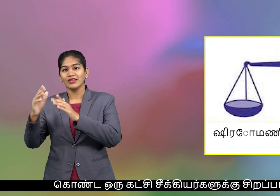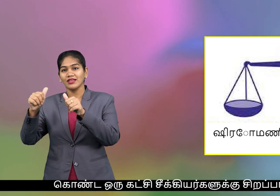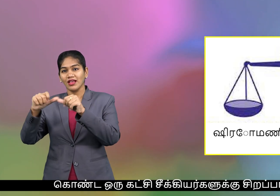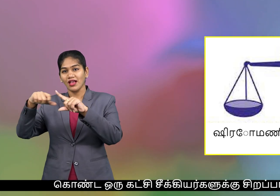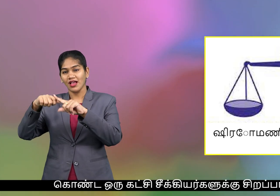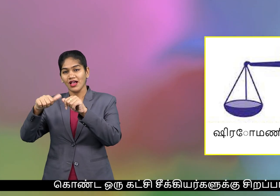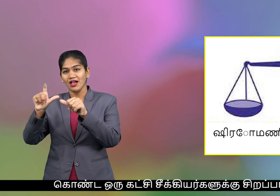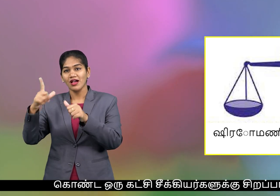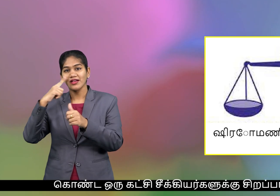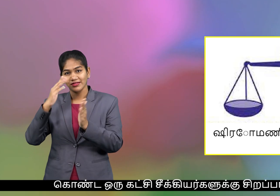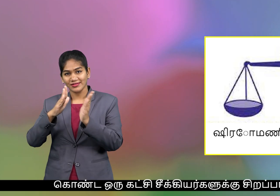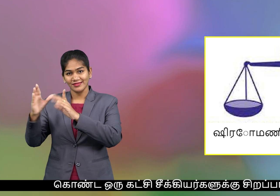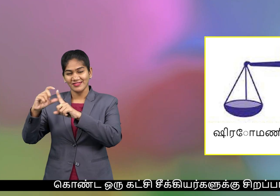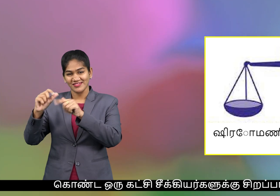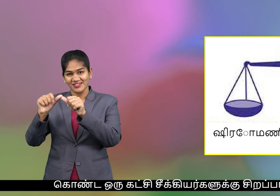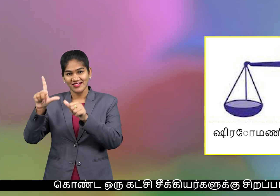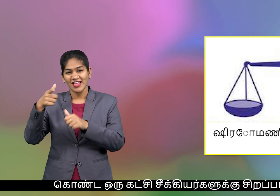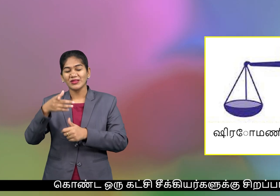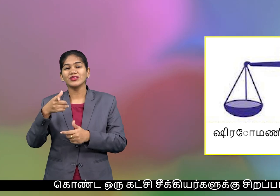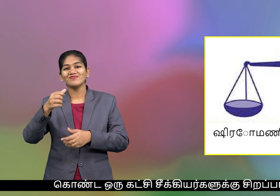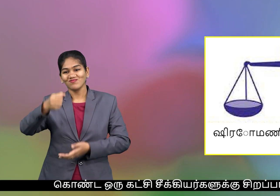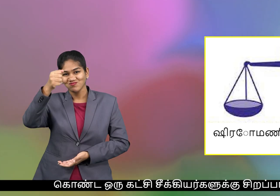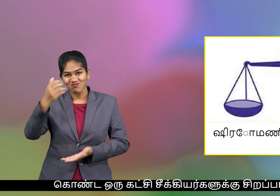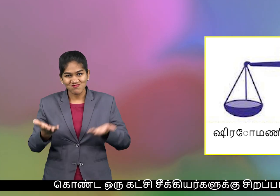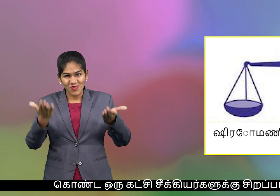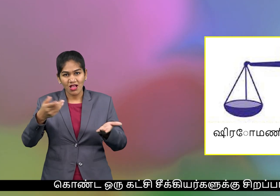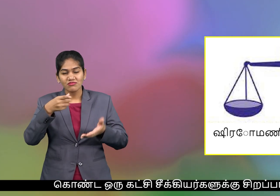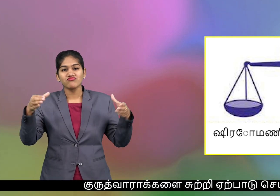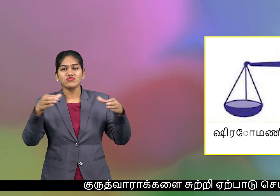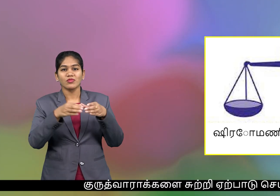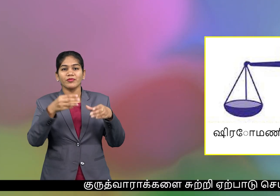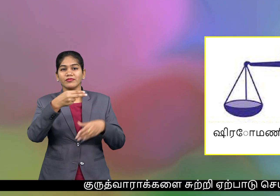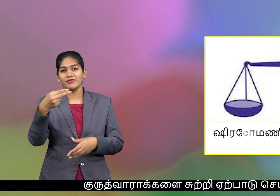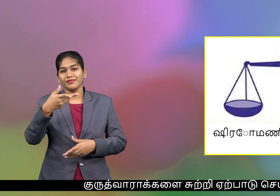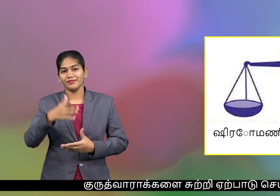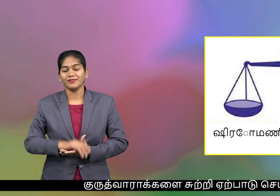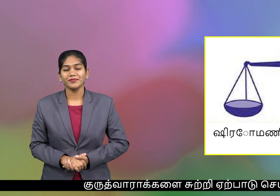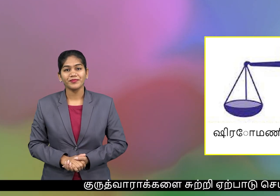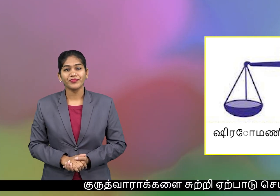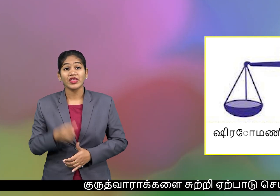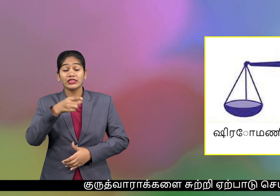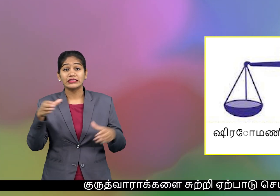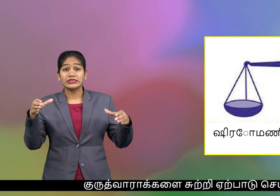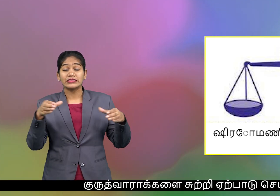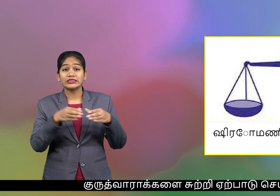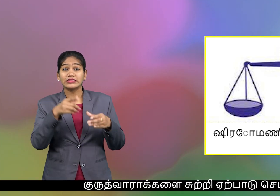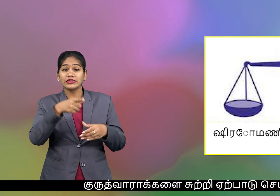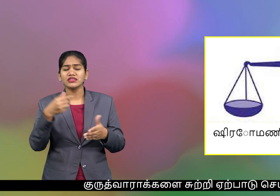கட்சி, சீக்கியர்களுக்கு சிறப்பாக உணவு வழங்கி குருத்வாராக்களை சுற்றி ஏற்பாடு